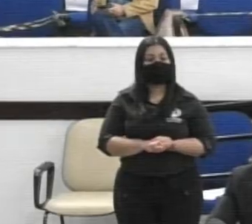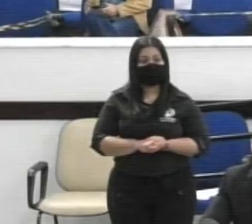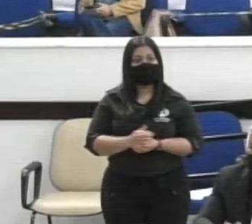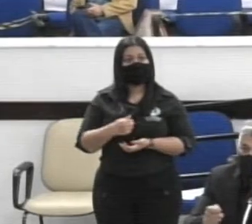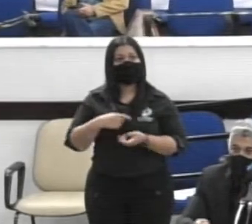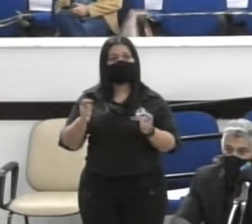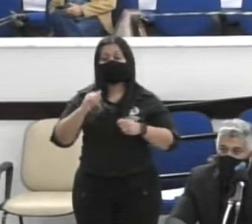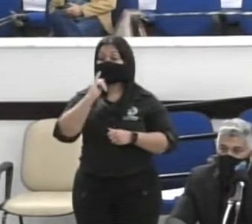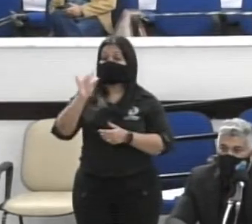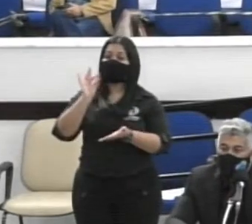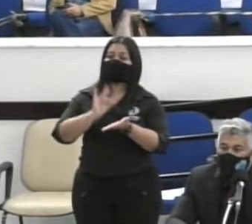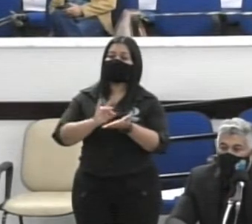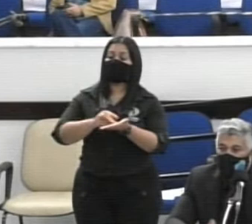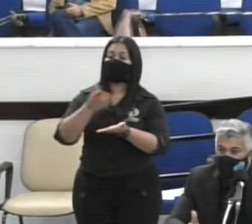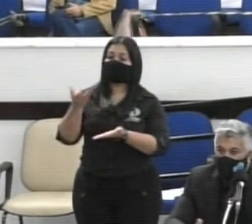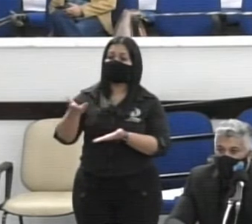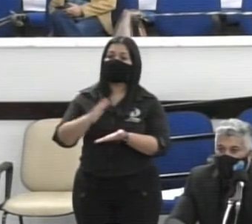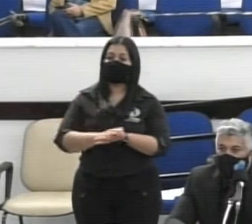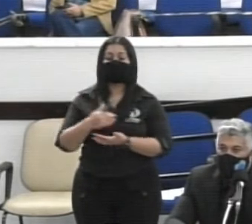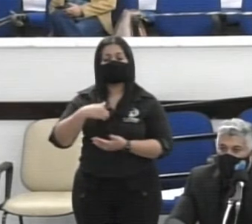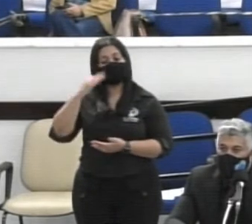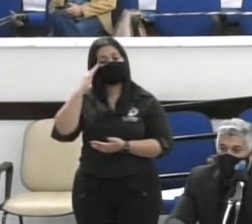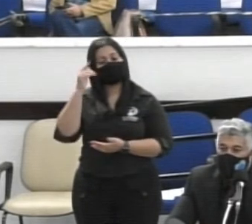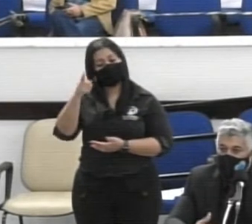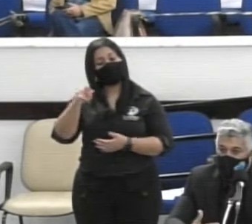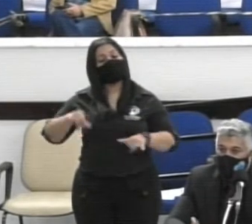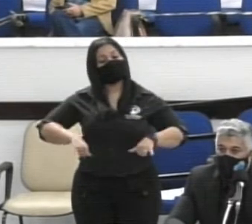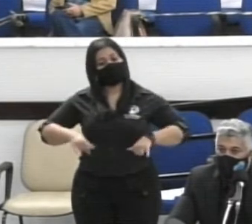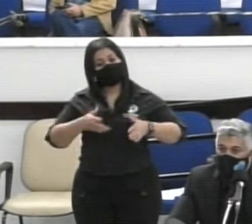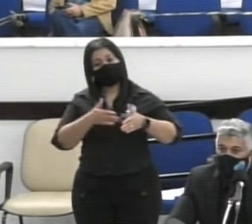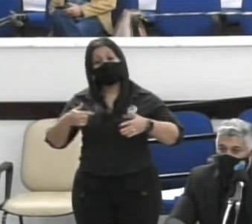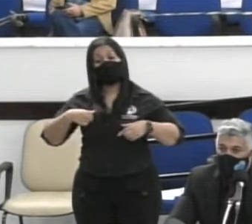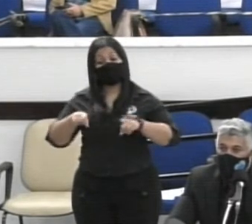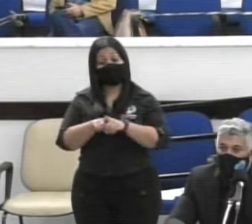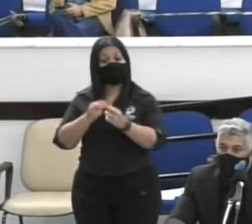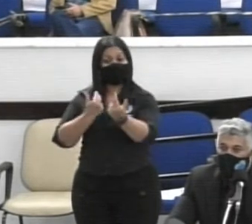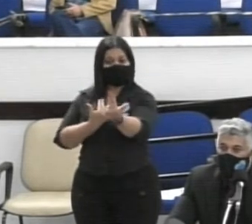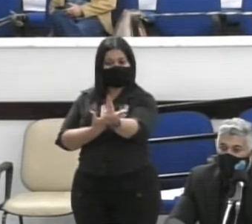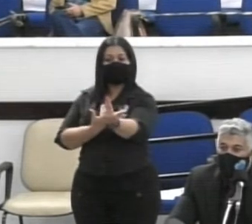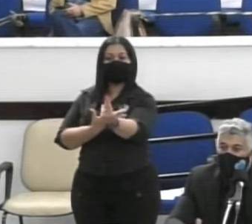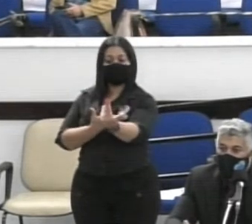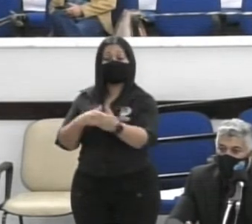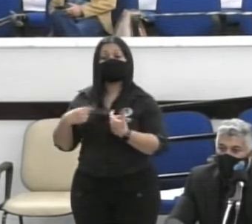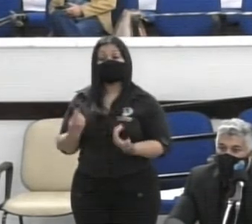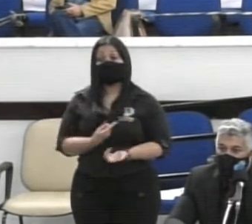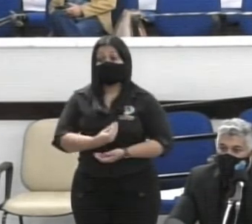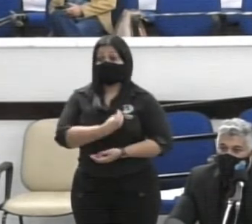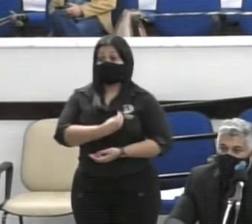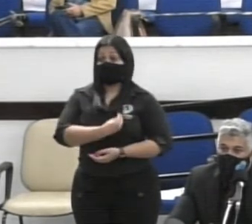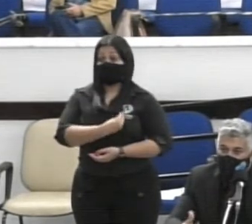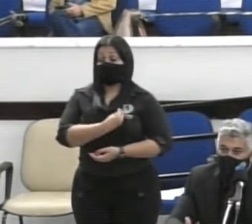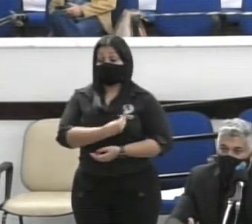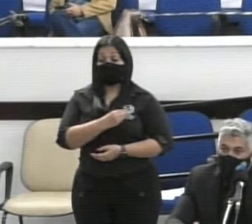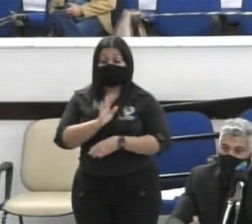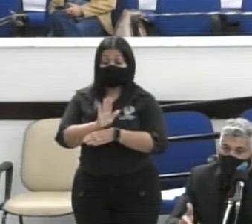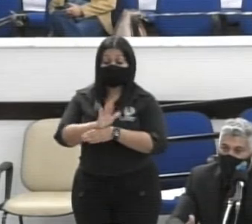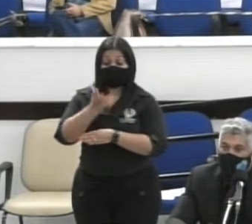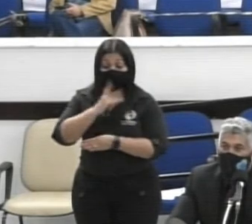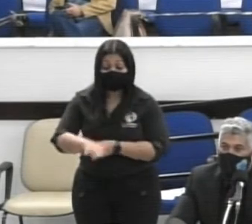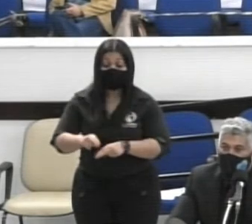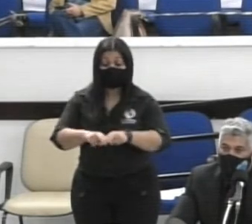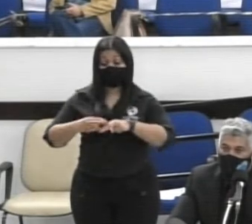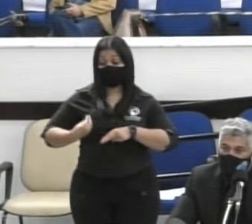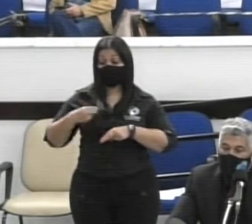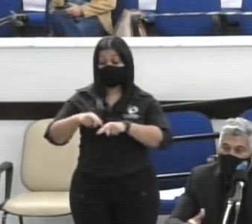com certeza, eu sei o que a senhora está passando, porque eu também estou passando. A gente vive em prol das crianças. Se eu estou aqui hoje, é por causa das